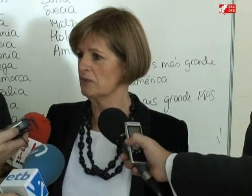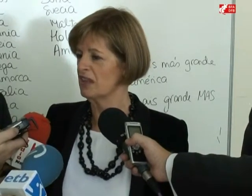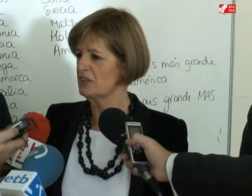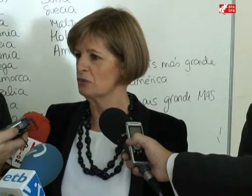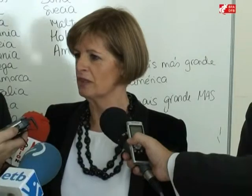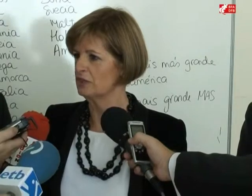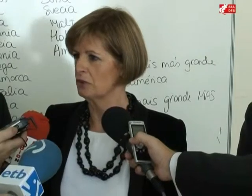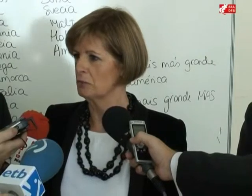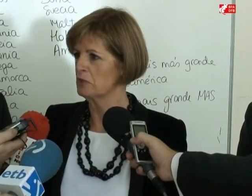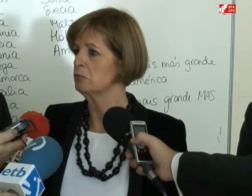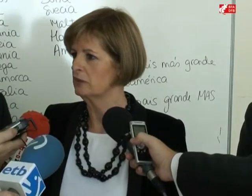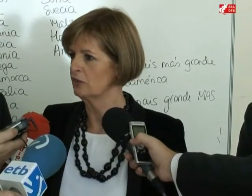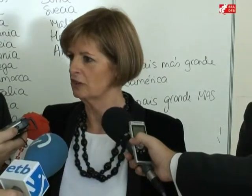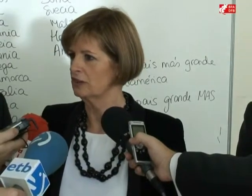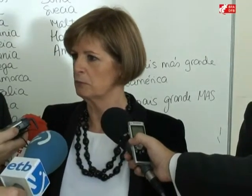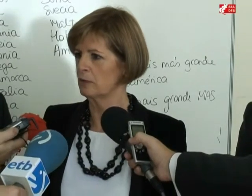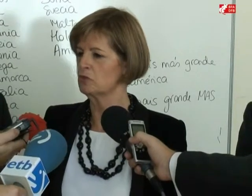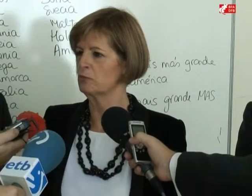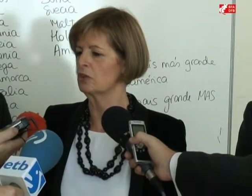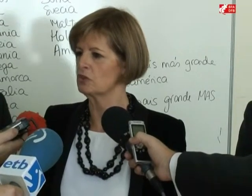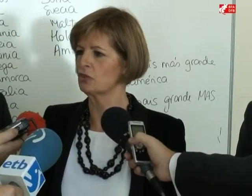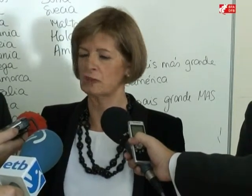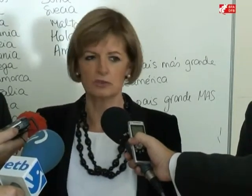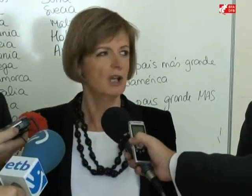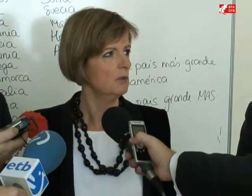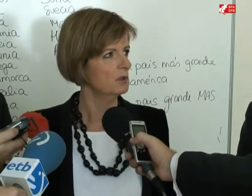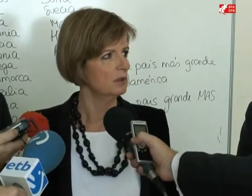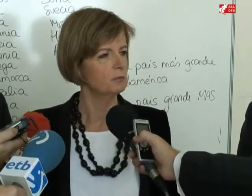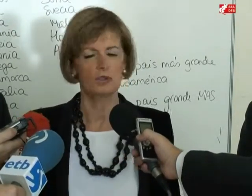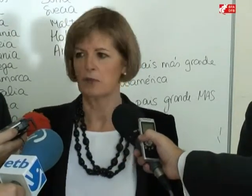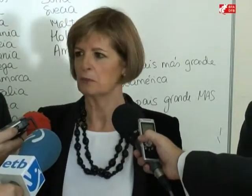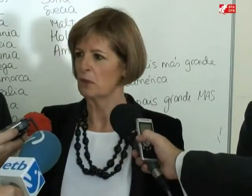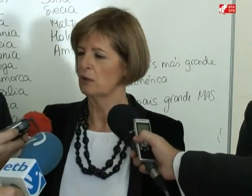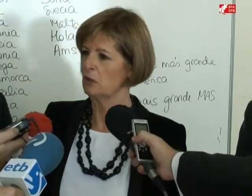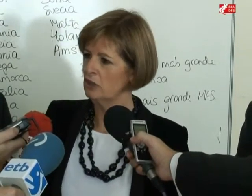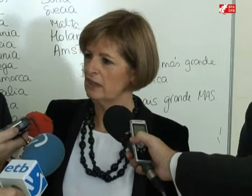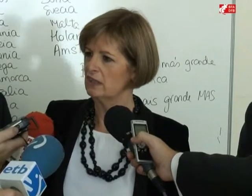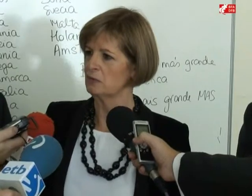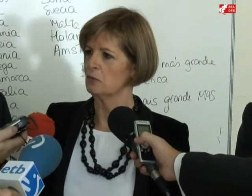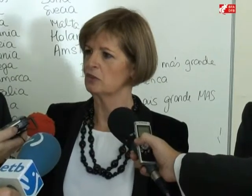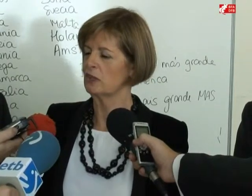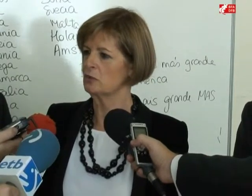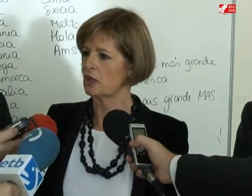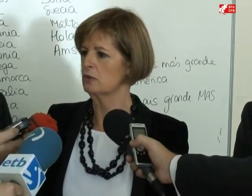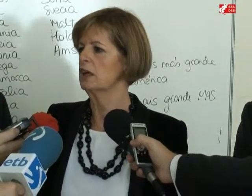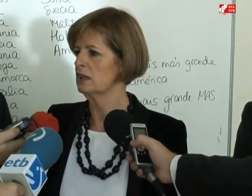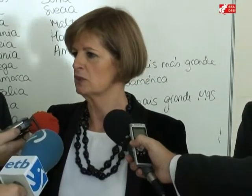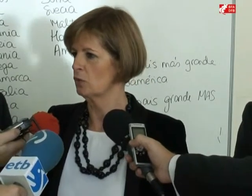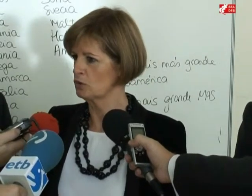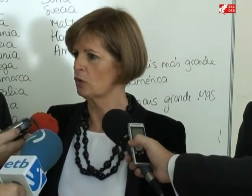sea un territorio pues puntero y que podamos cumplir con estos objetivos, pues bueno, pues como ha comentado Álvaro, en este momento tiene nuestra ayuda y desde luego nuestro